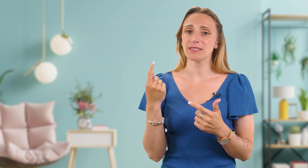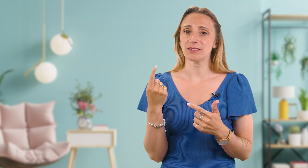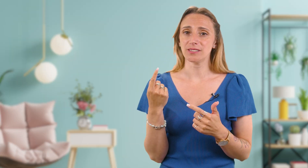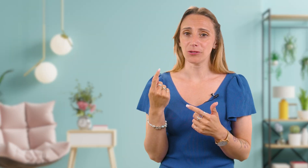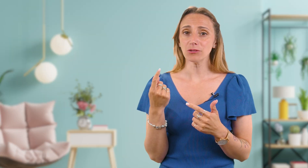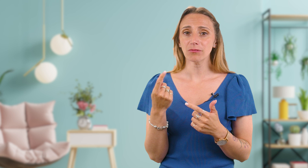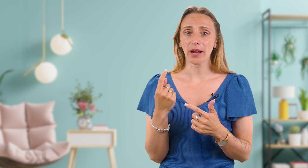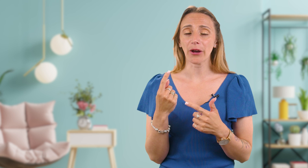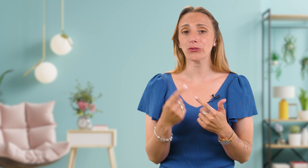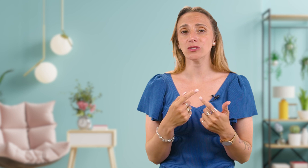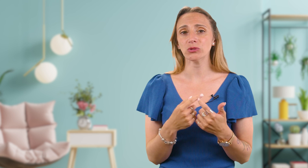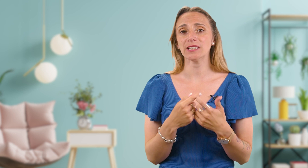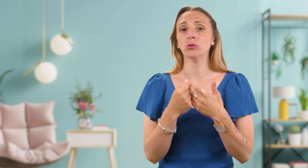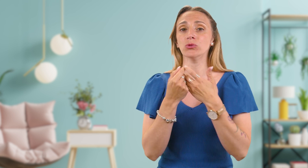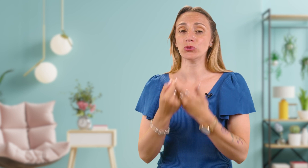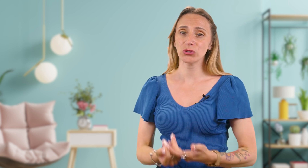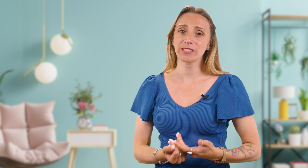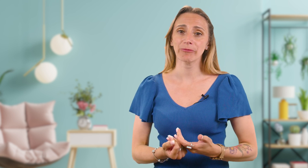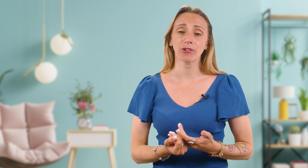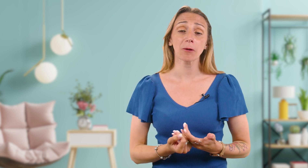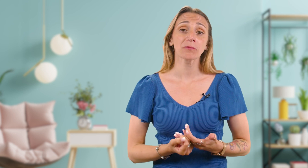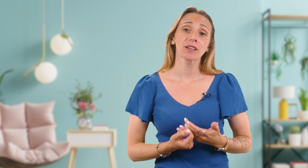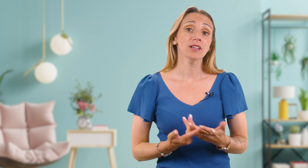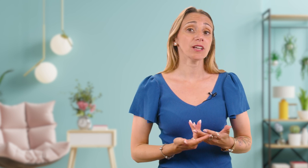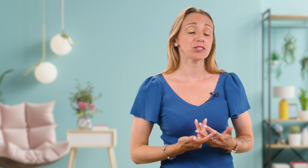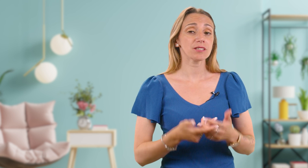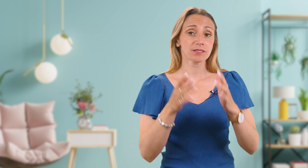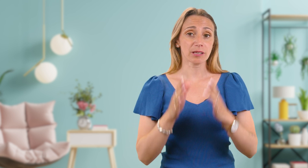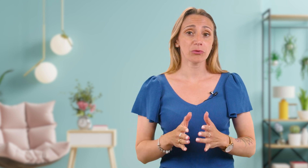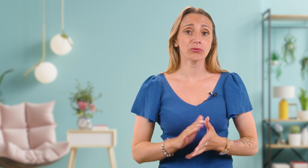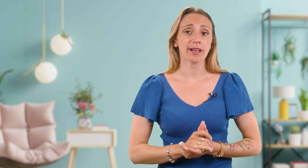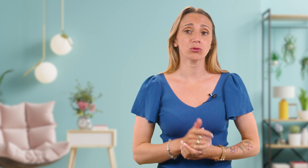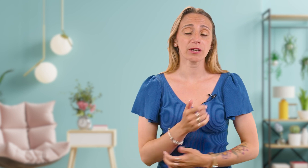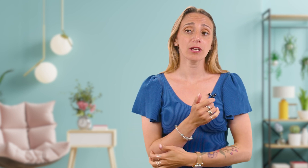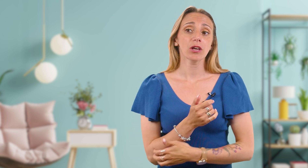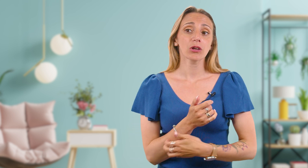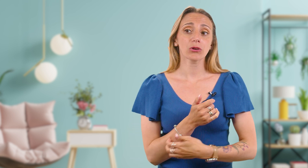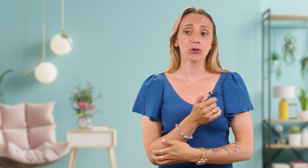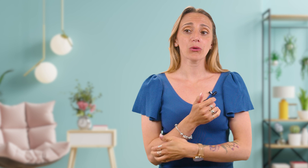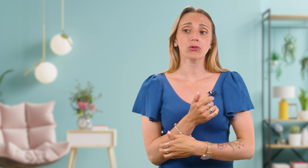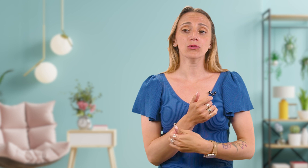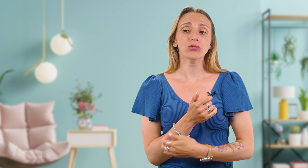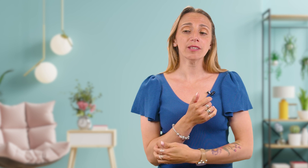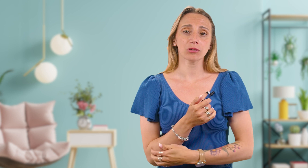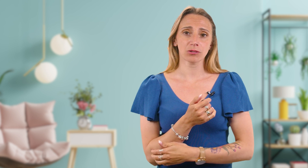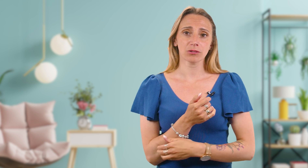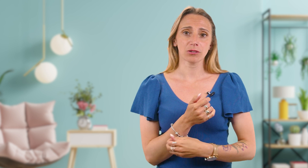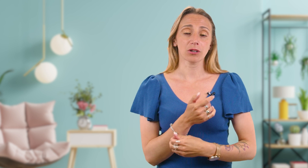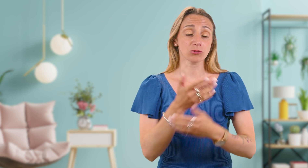cette vidéo, la revisionner une deuxième fois. Sachez, si ça peut vous rassurer, que une vidéo, quand